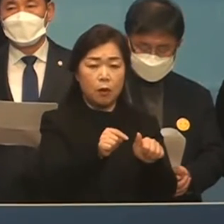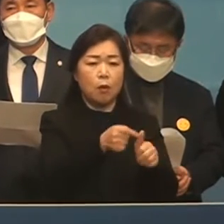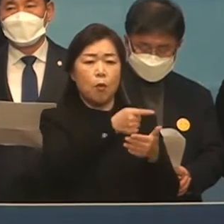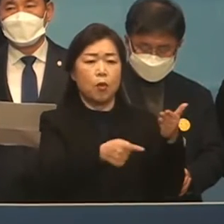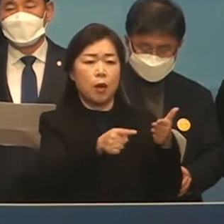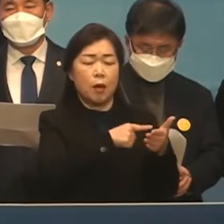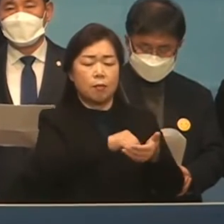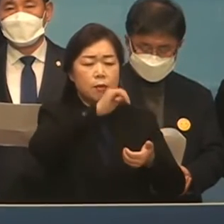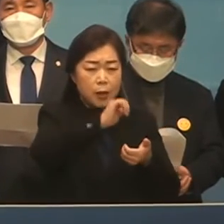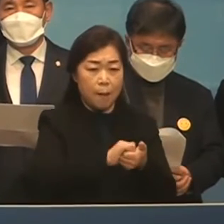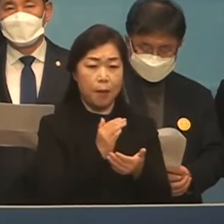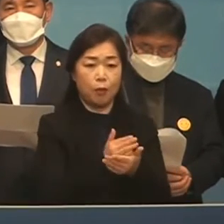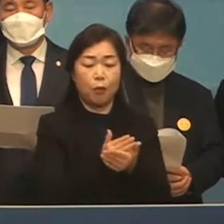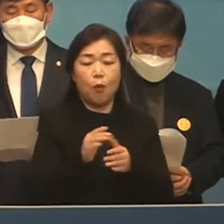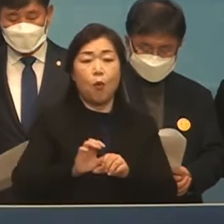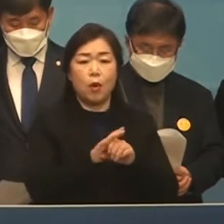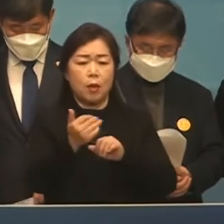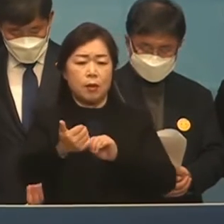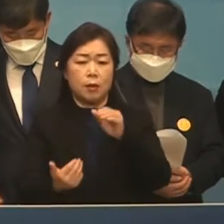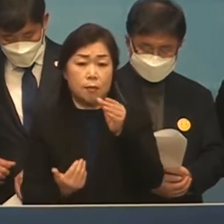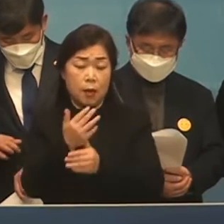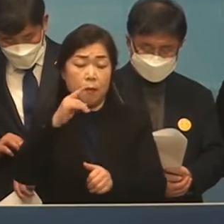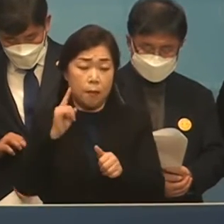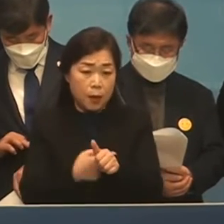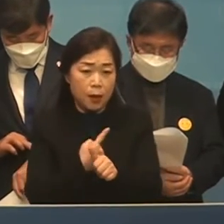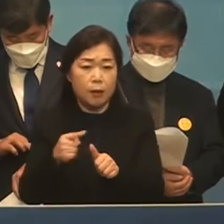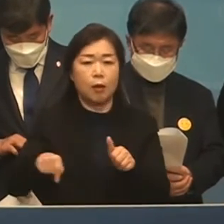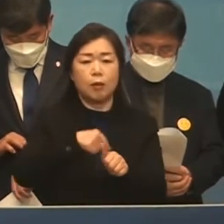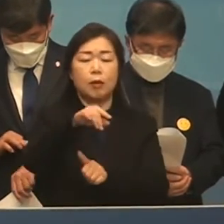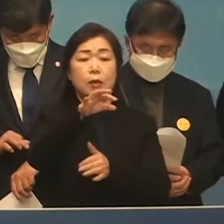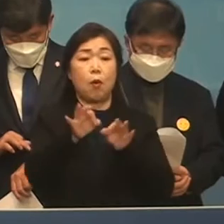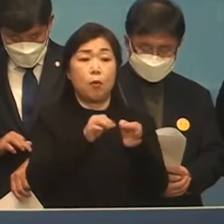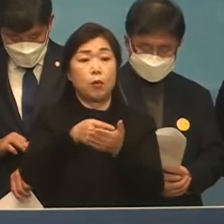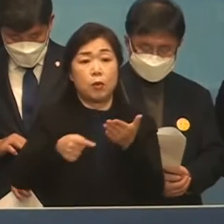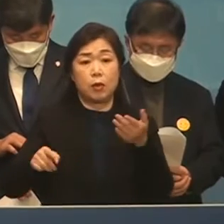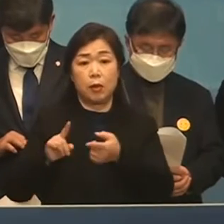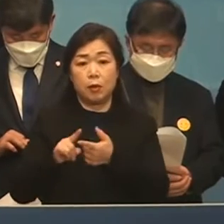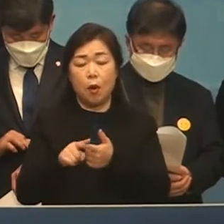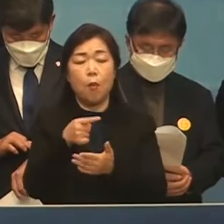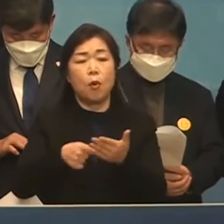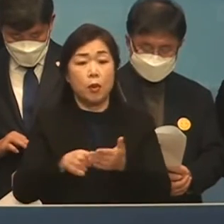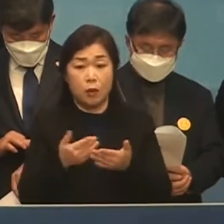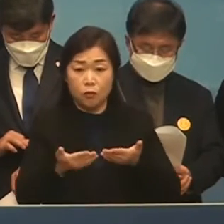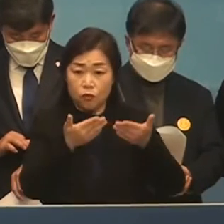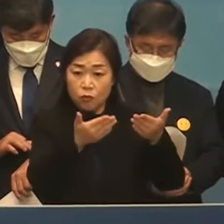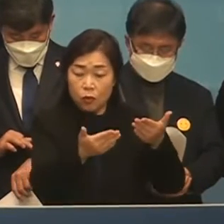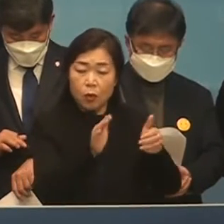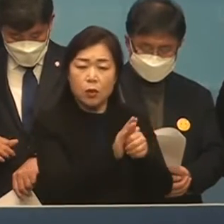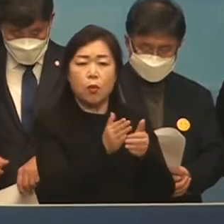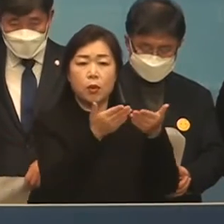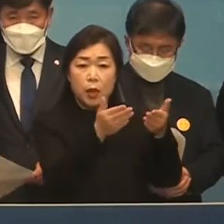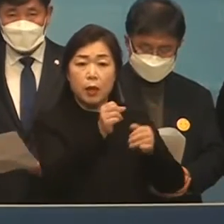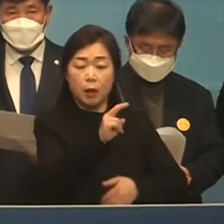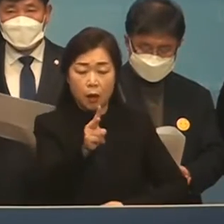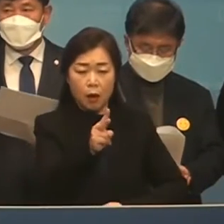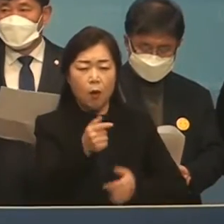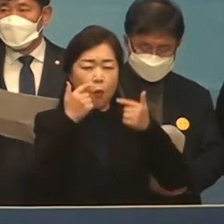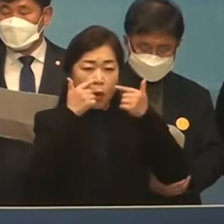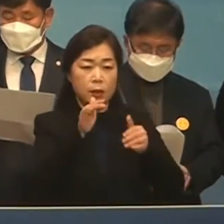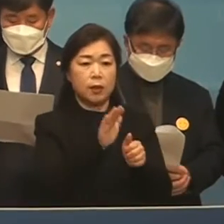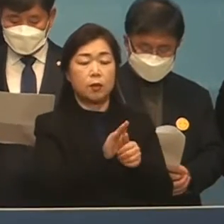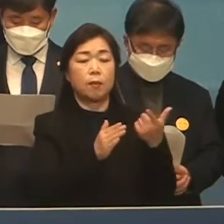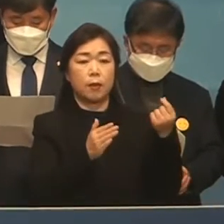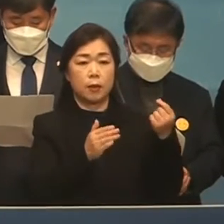제한하지 말고 코로나 발생으로 인해 발생한 영업 손실에 대하여 보상하고 지원해야 두터운 지원이